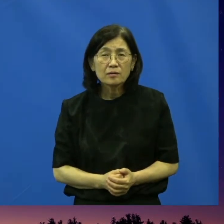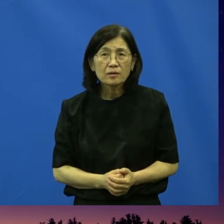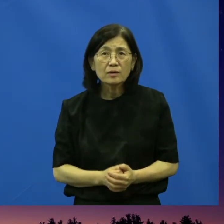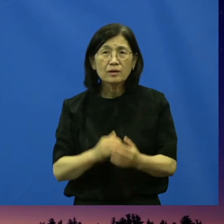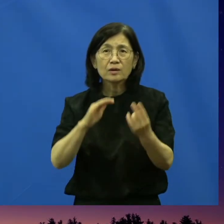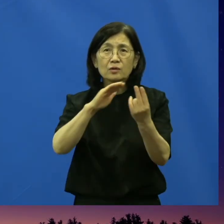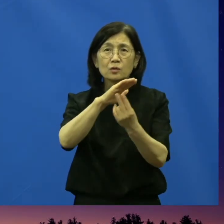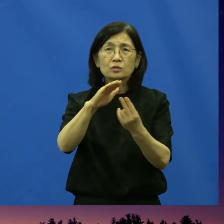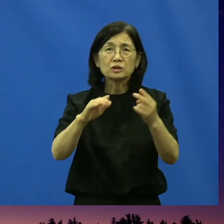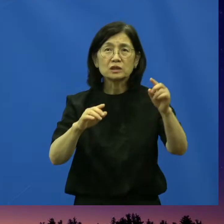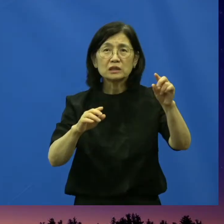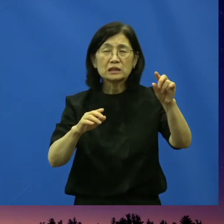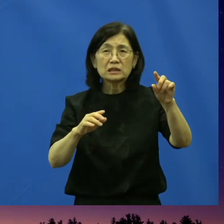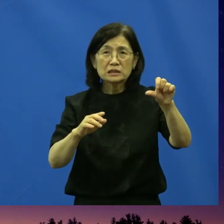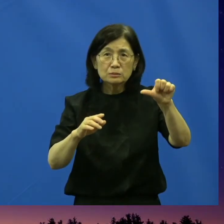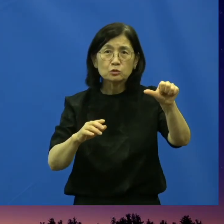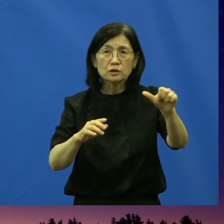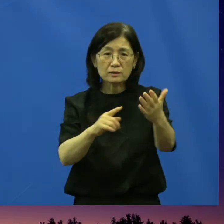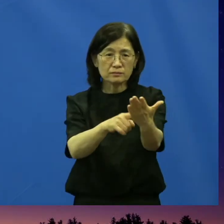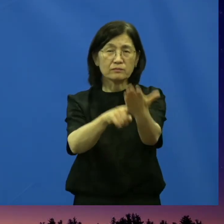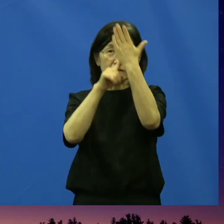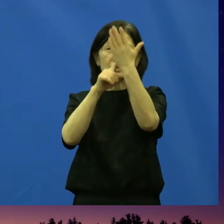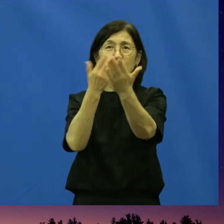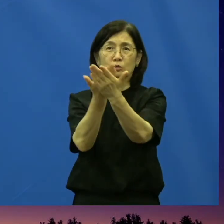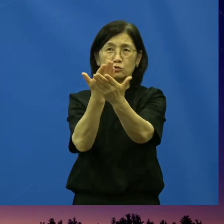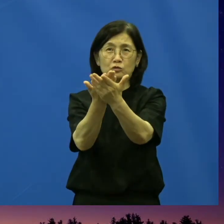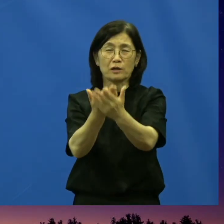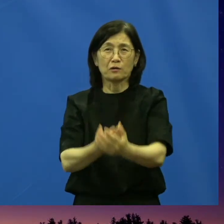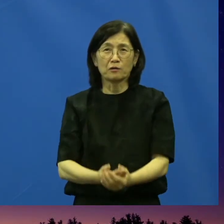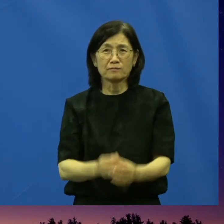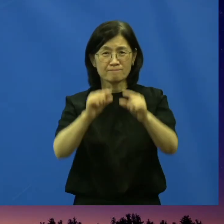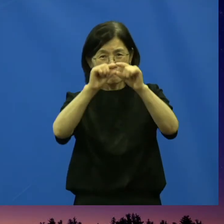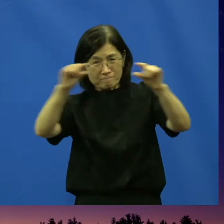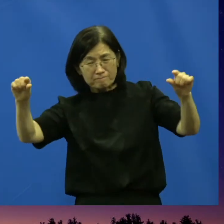요한복음 15장 15절 한번 띄워주세요. 괜찮게 하면.